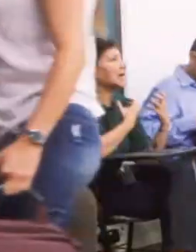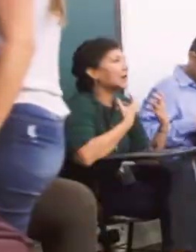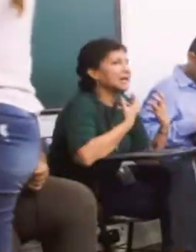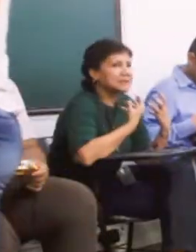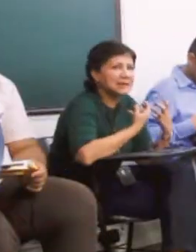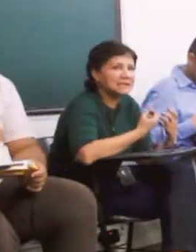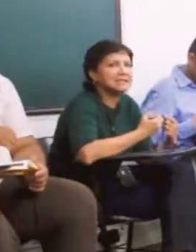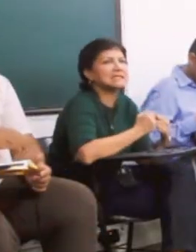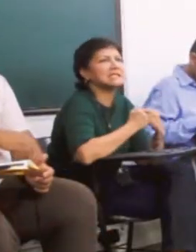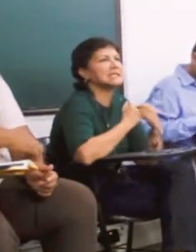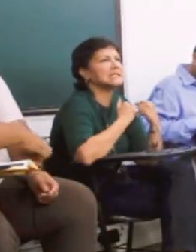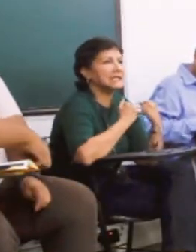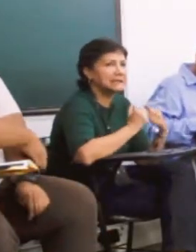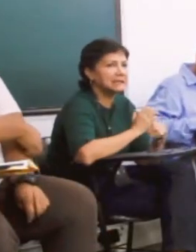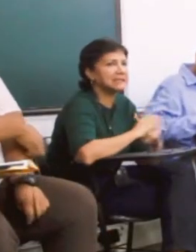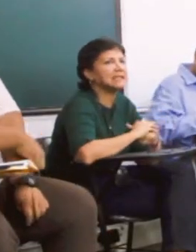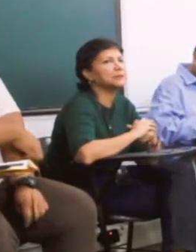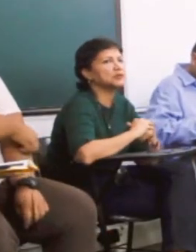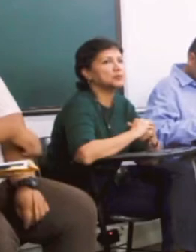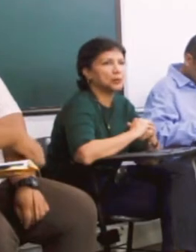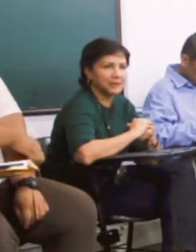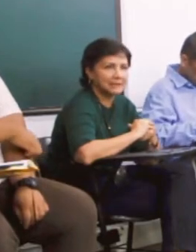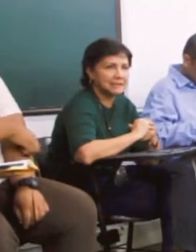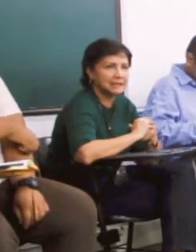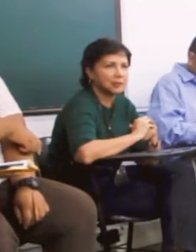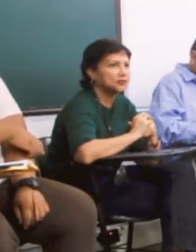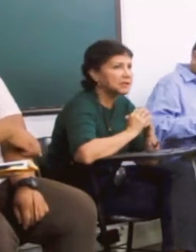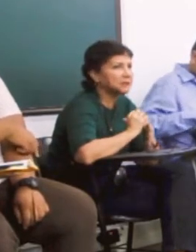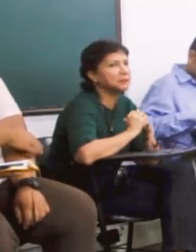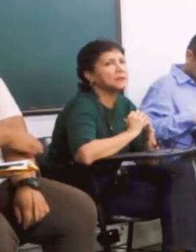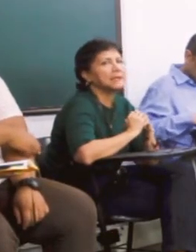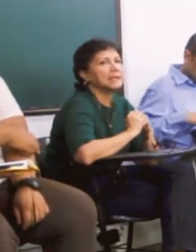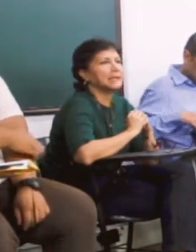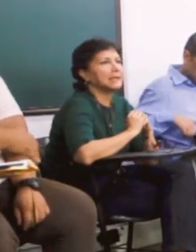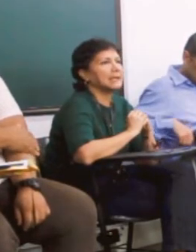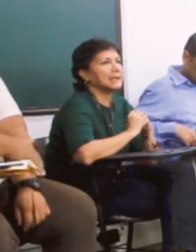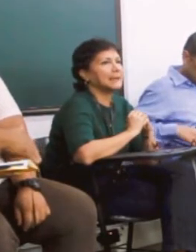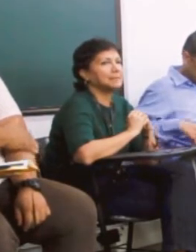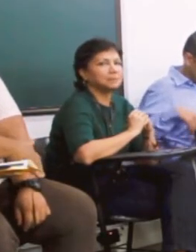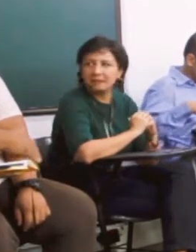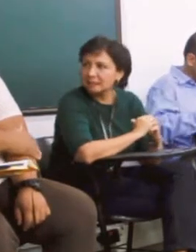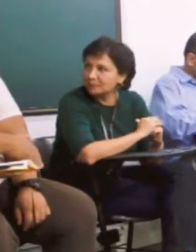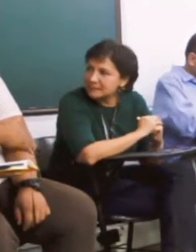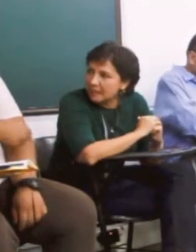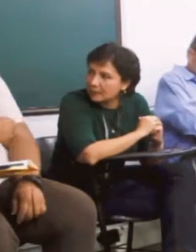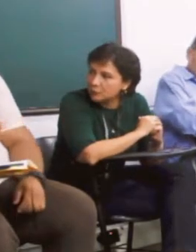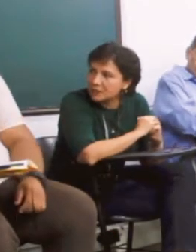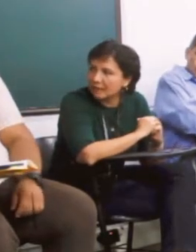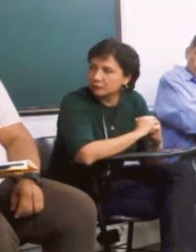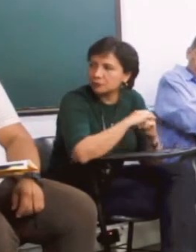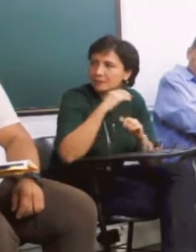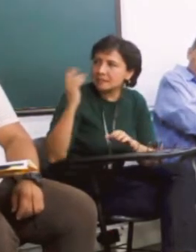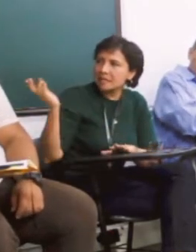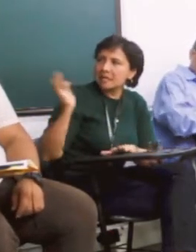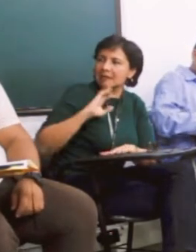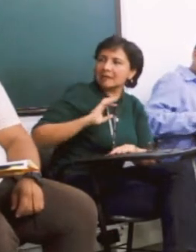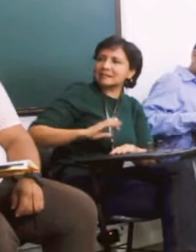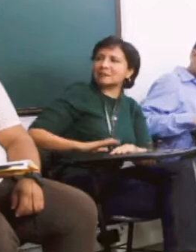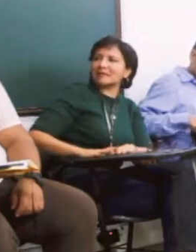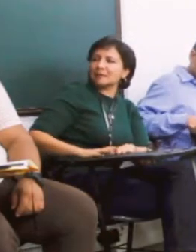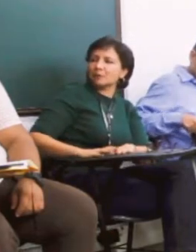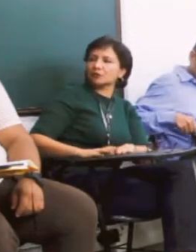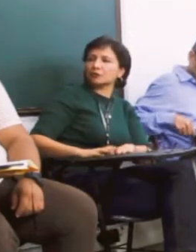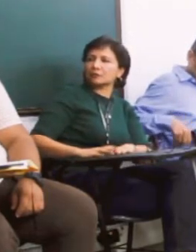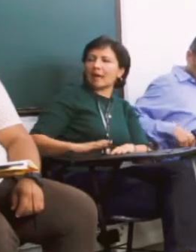las palabras más sencillas que entendimos por ese concepto, y empezamos ya. Entonces